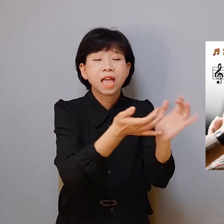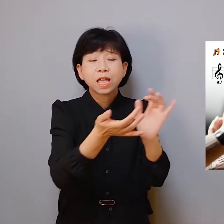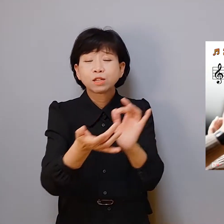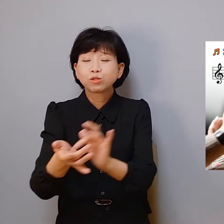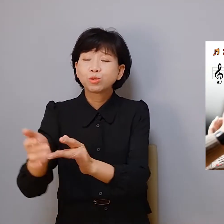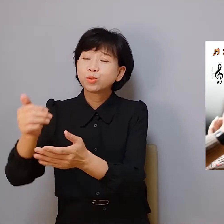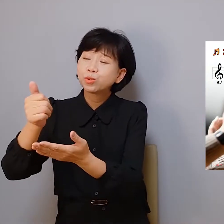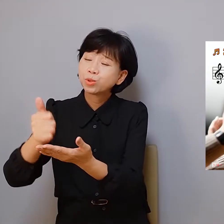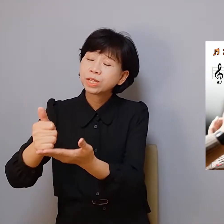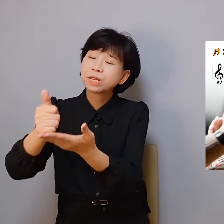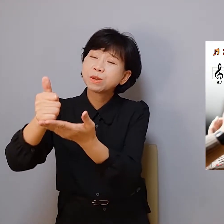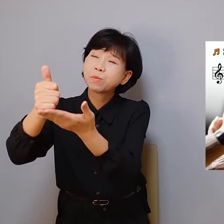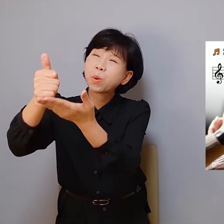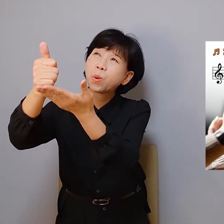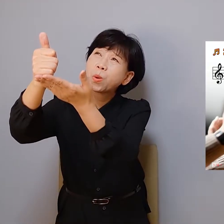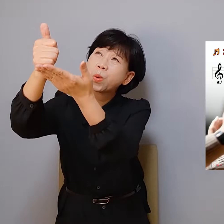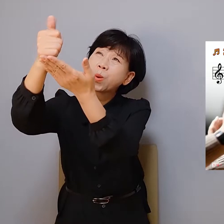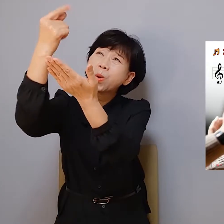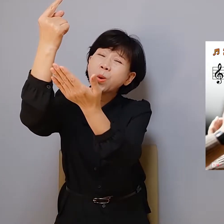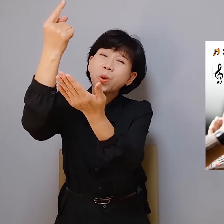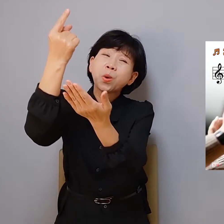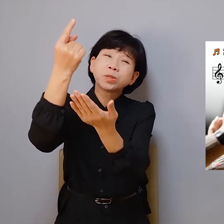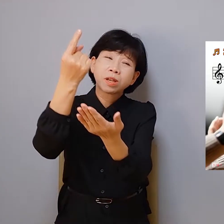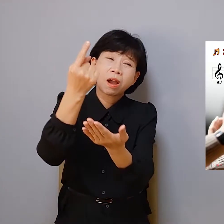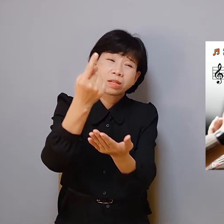왕이신 예수님